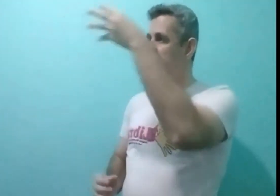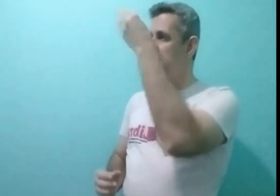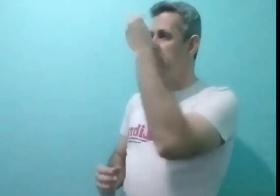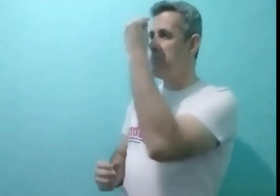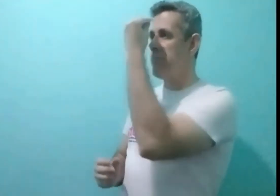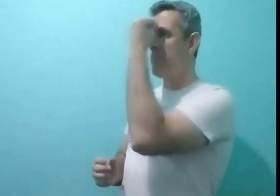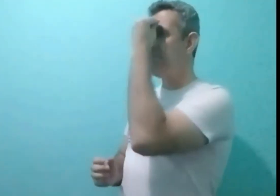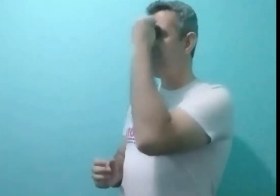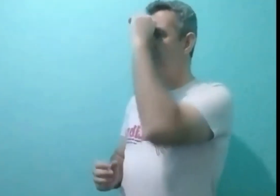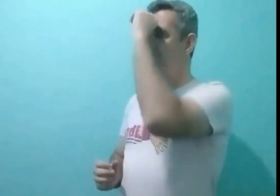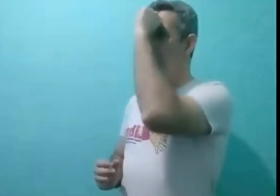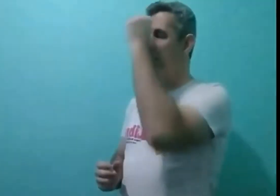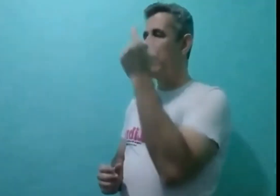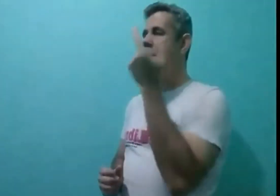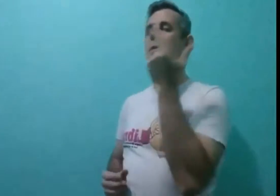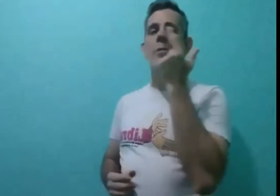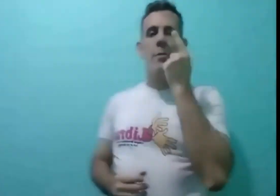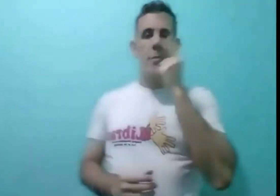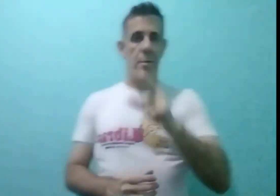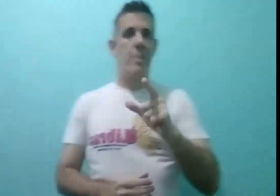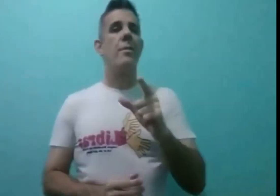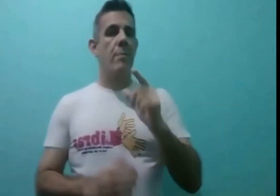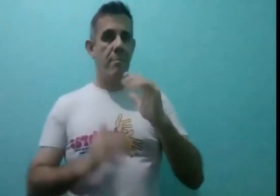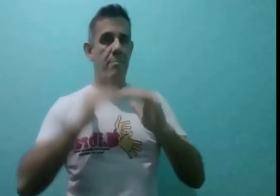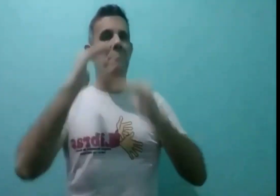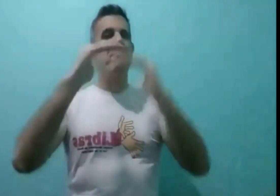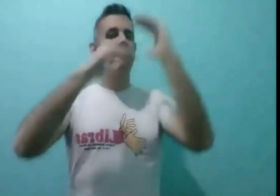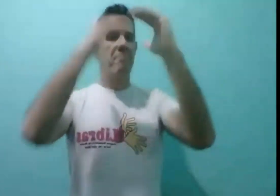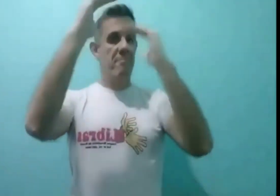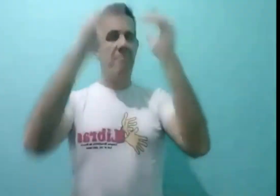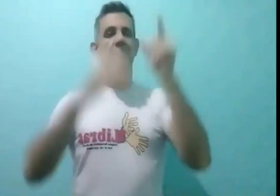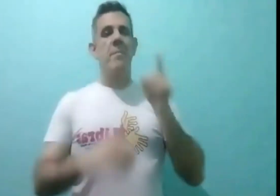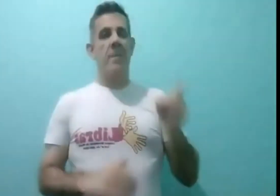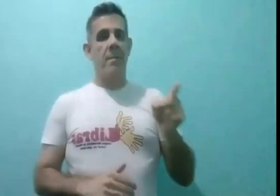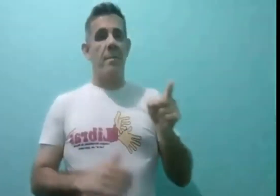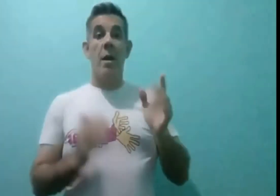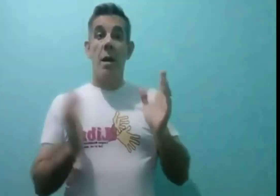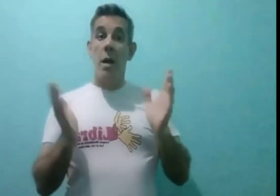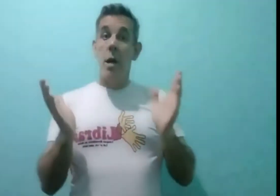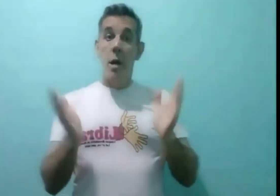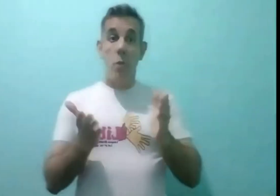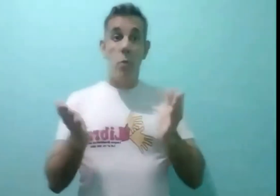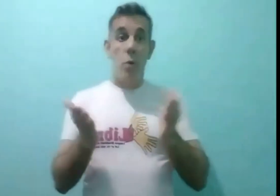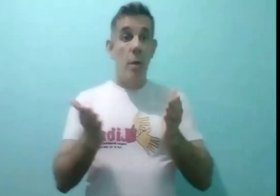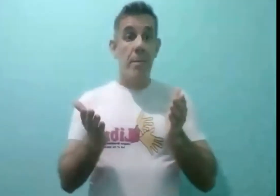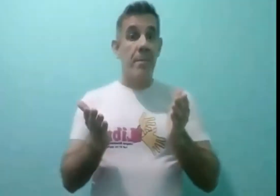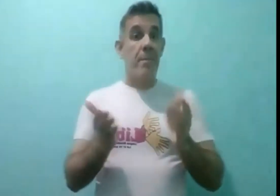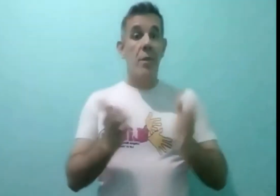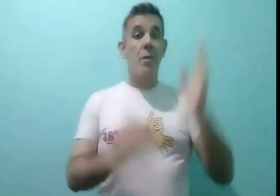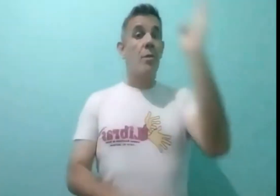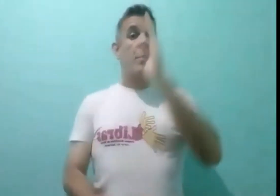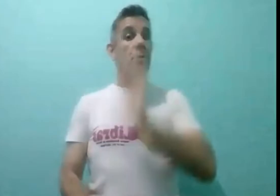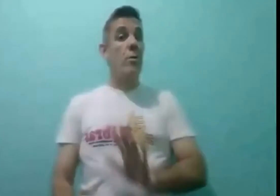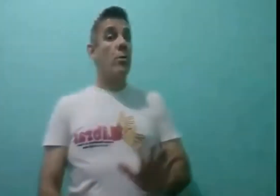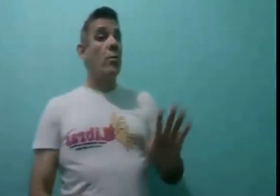os conhecimentos em língua de sinais para os seus educandos surdos, o que fez que aqueles alunos naquela época